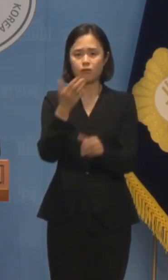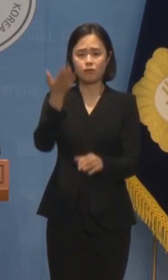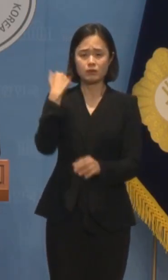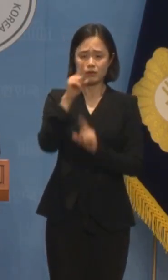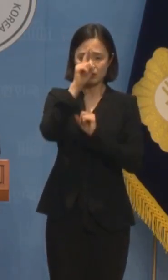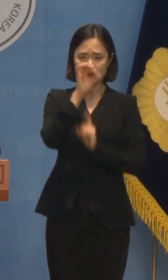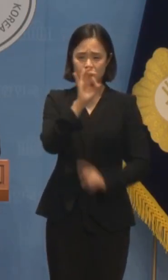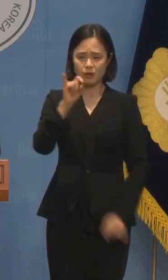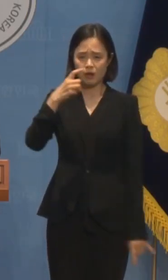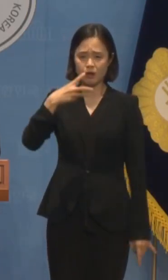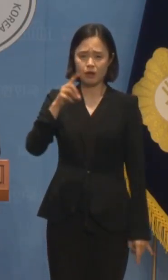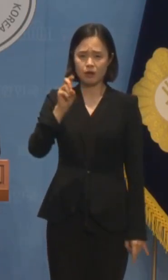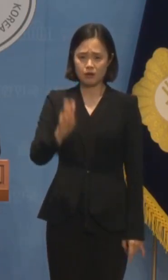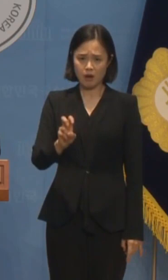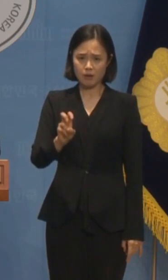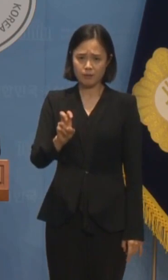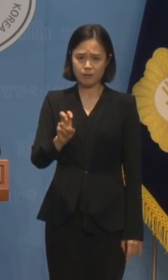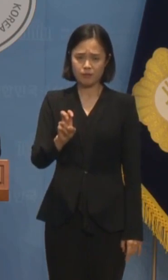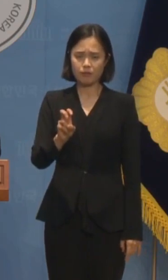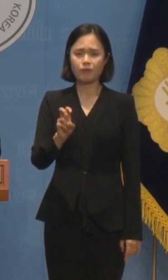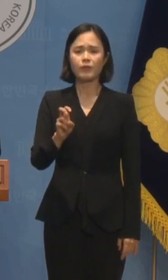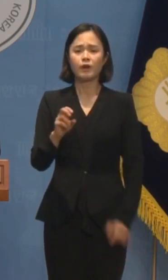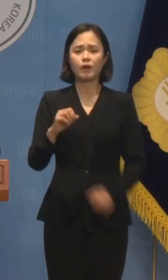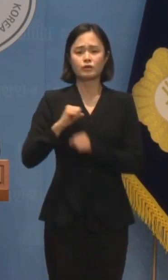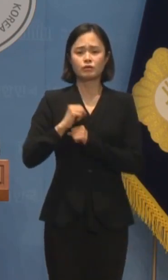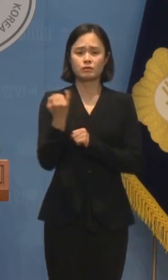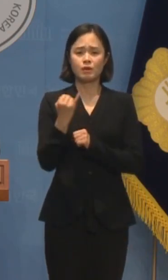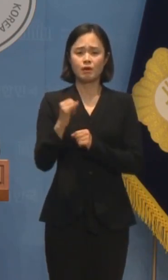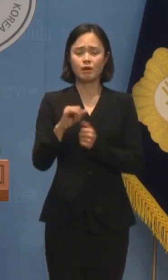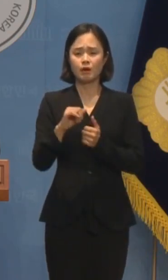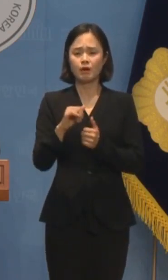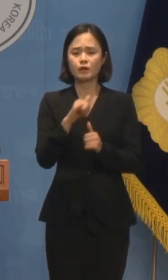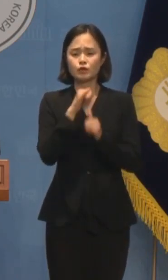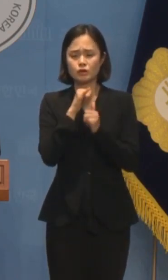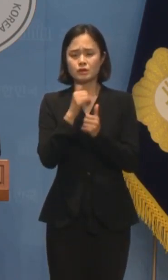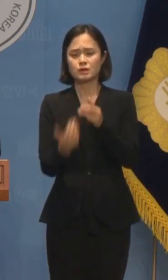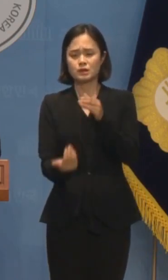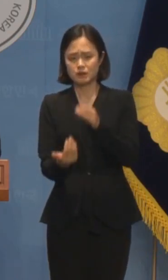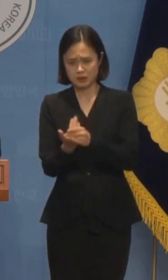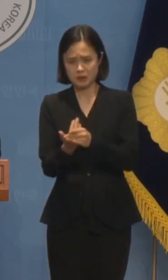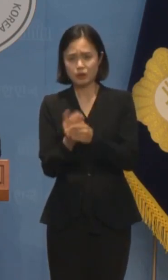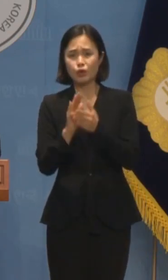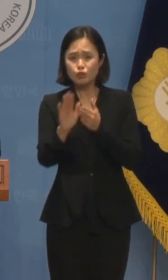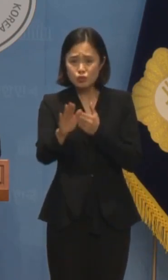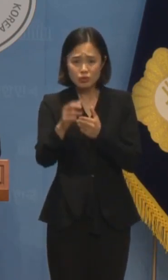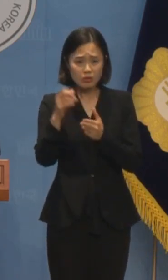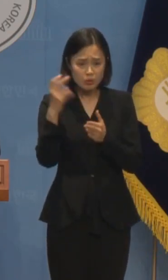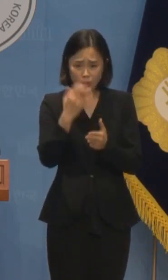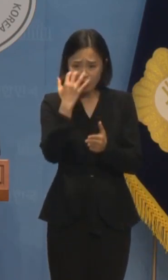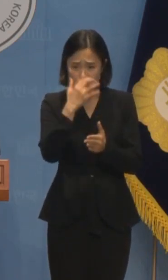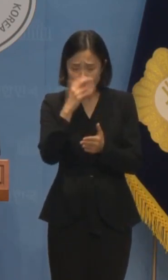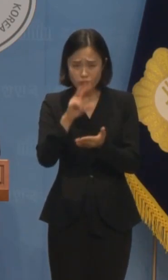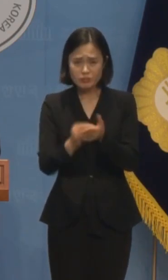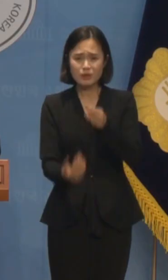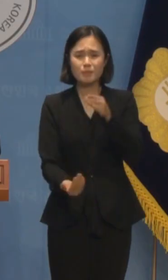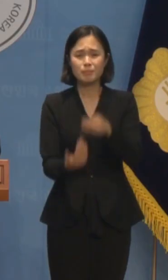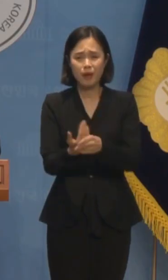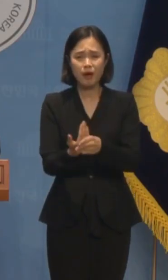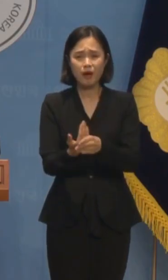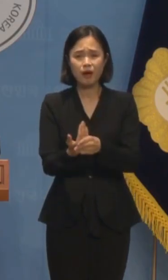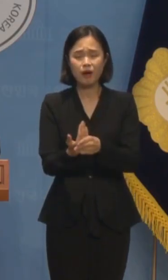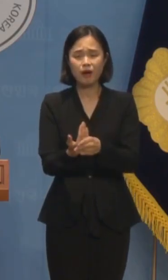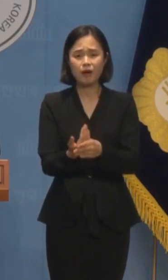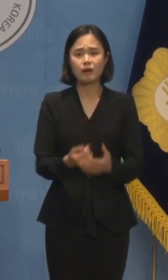이후 공군이 내놓은 숱한 성폭력 근절 대책은 대체 어디로 간 것입니까?